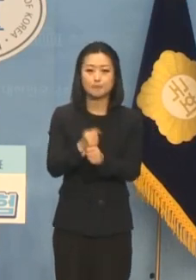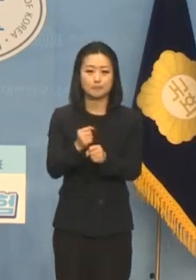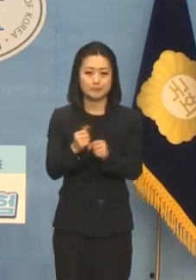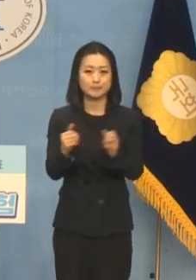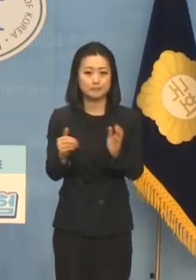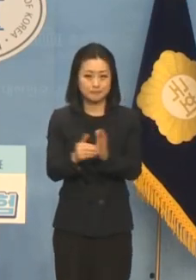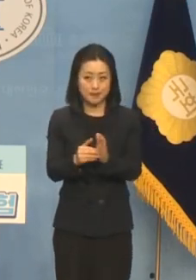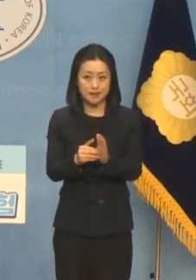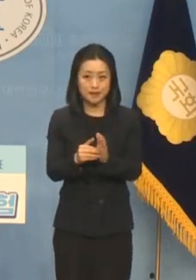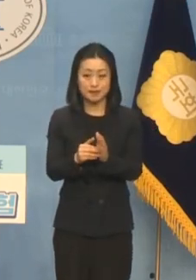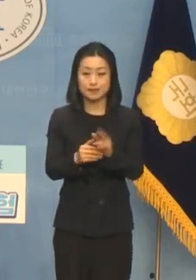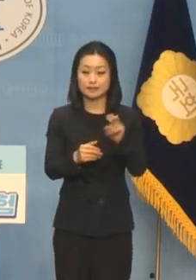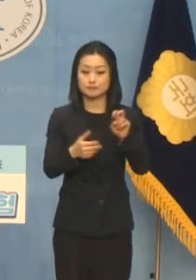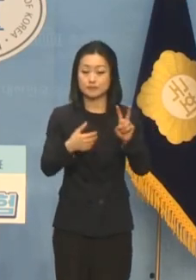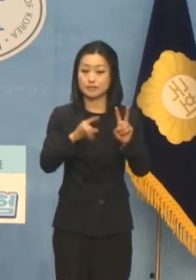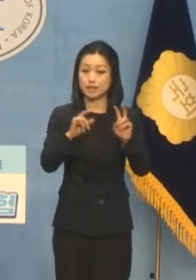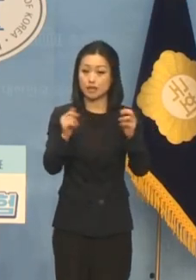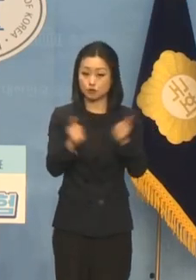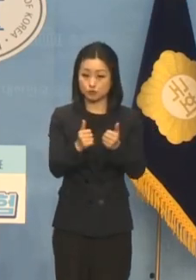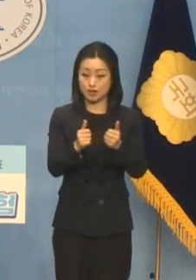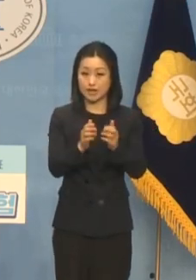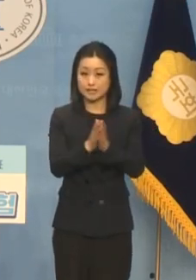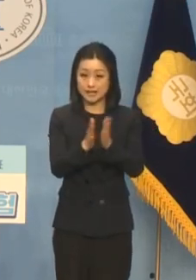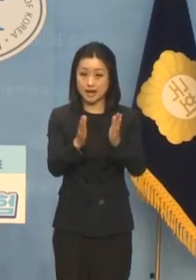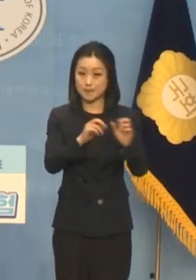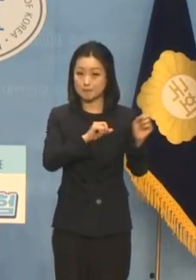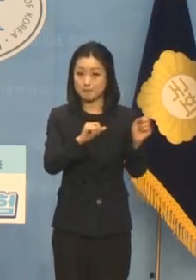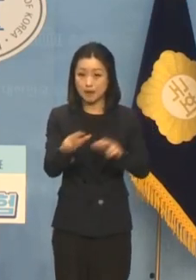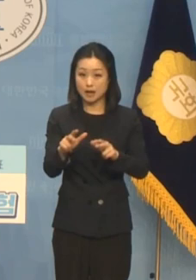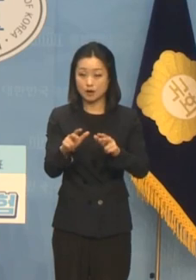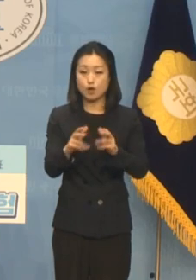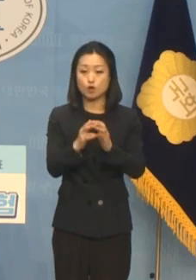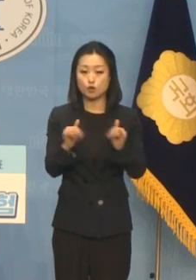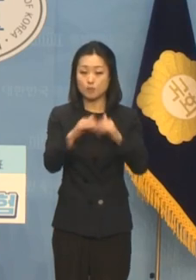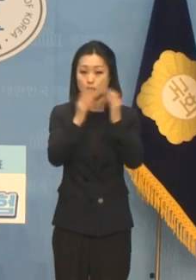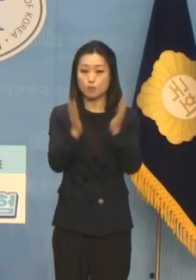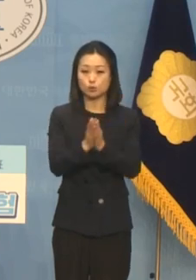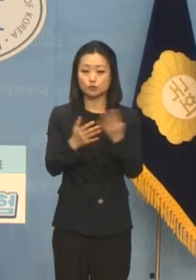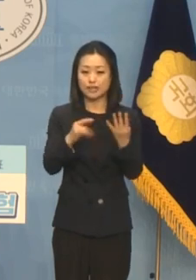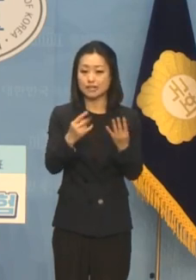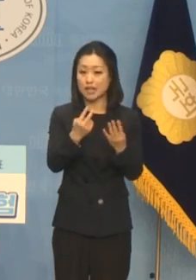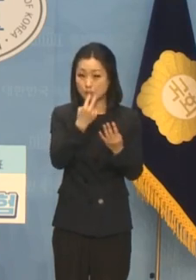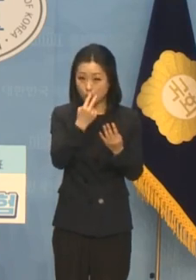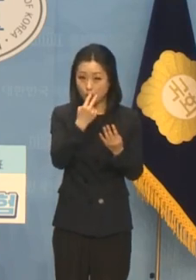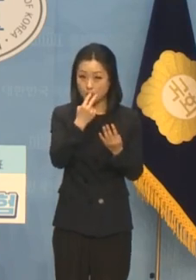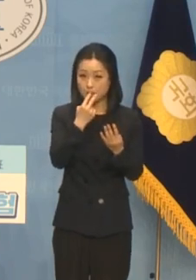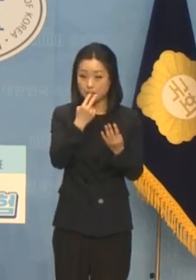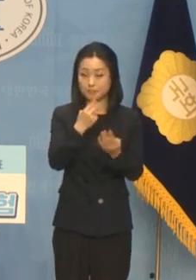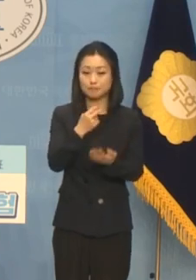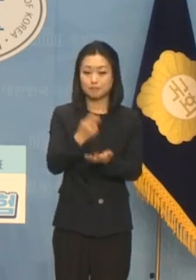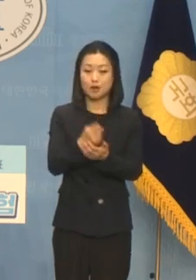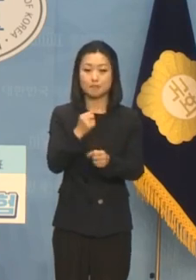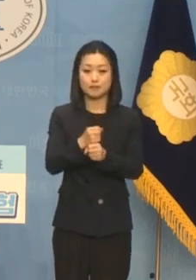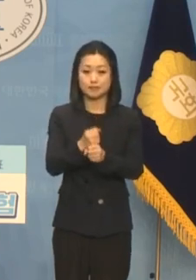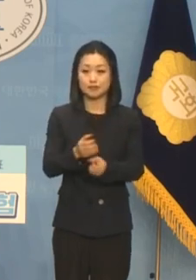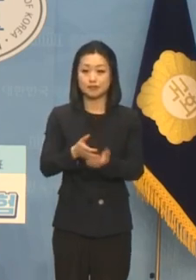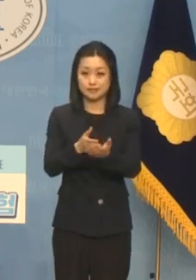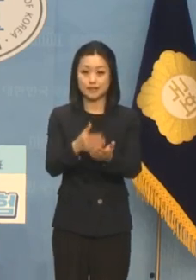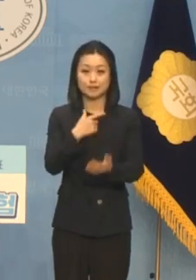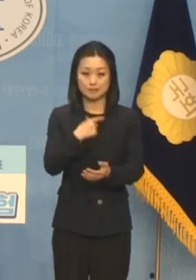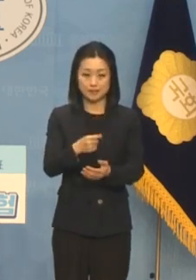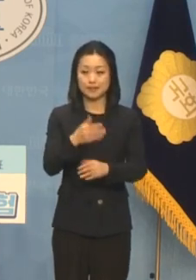있습니다. 22대 국회 개원 즉시 전국민 4대 보험의 입법을 위해 나서겠습니다. 고맙습니다.